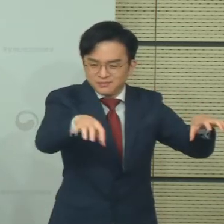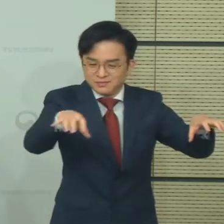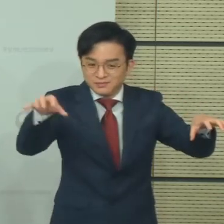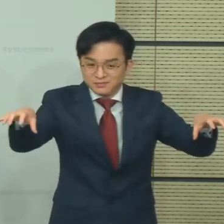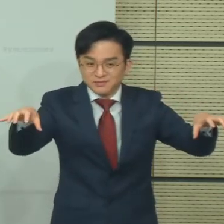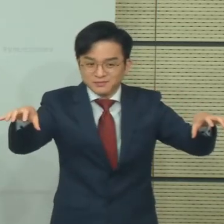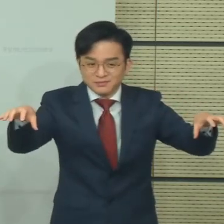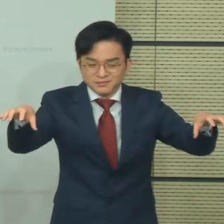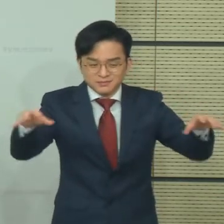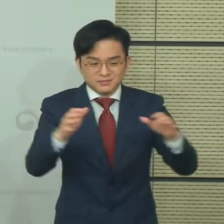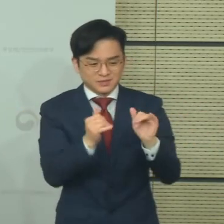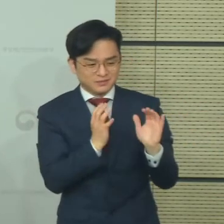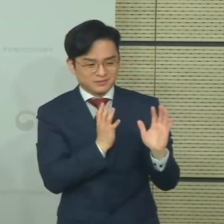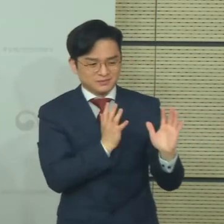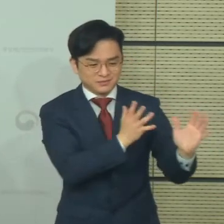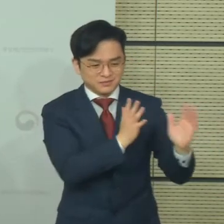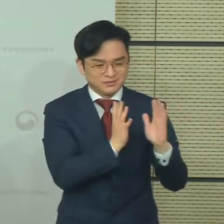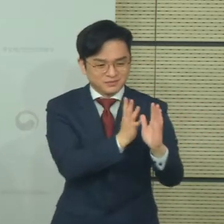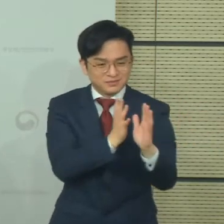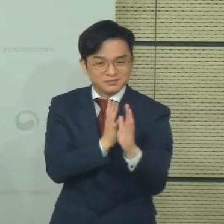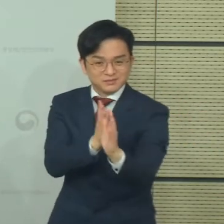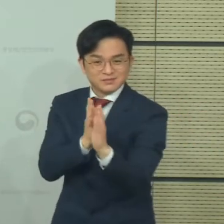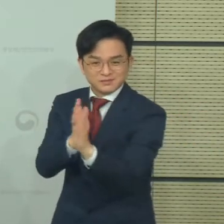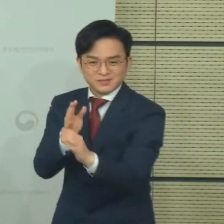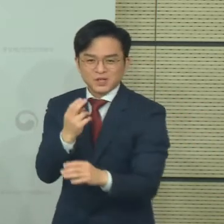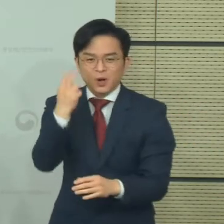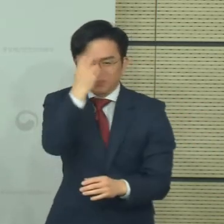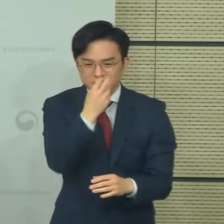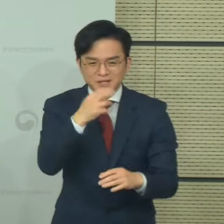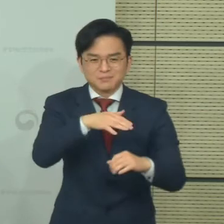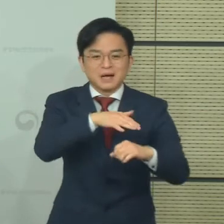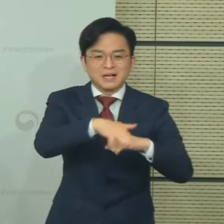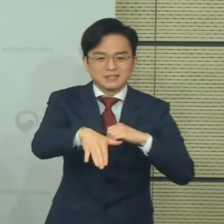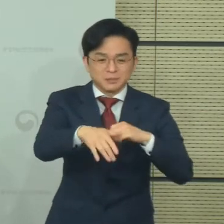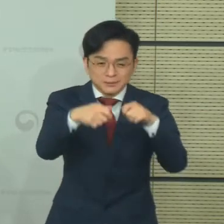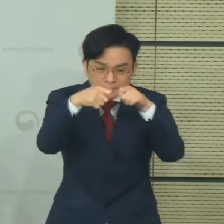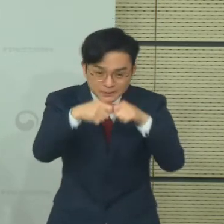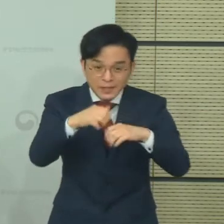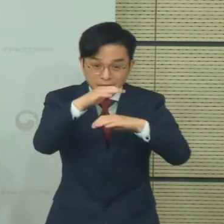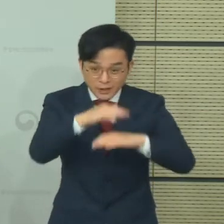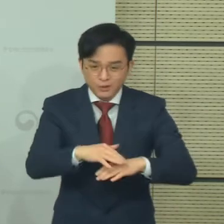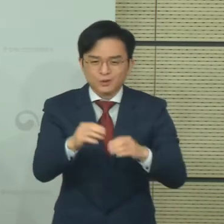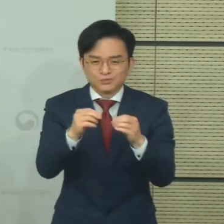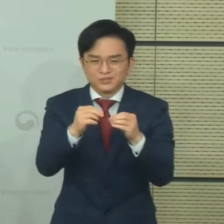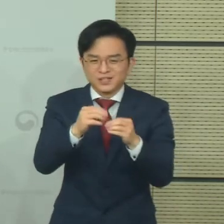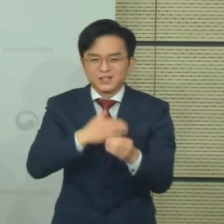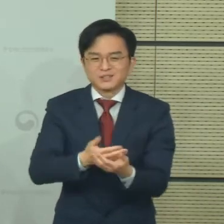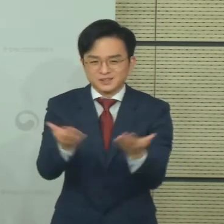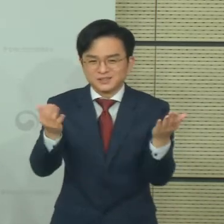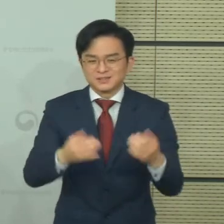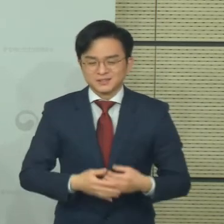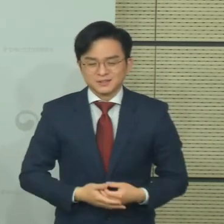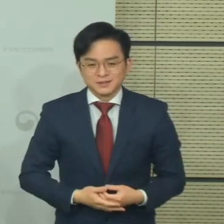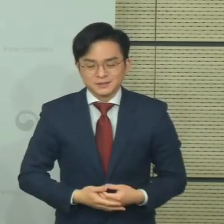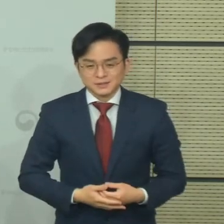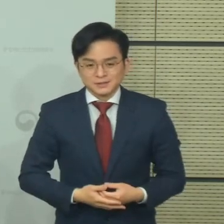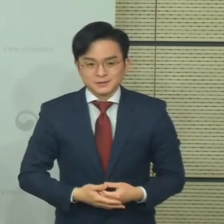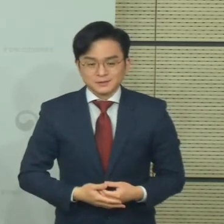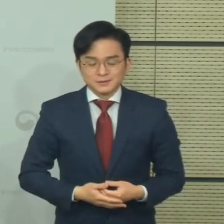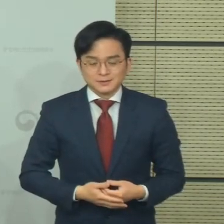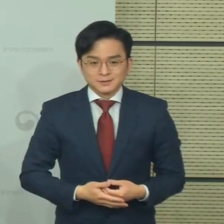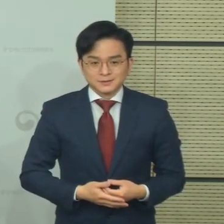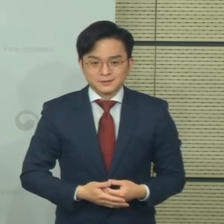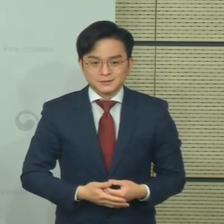그런 이제 방식으로 되어 있습니다. 자세한 사항은 별도로 안내를 해드리도록 그렇게 하겠습니다. 저희들이 이제 검체